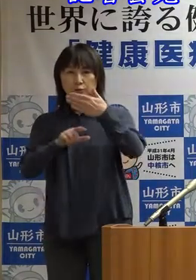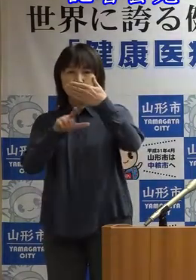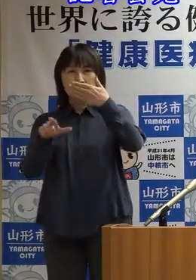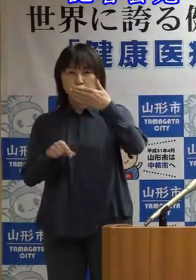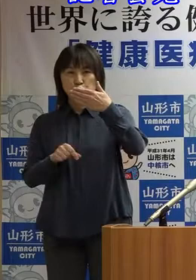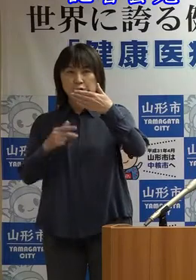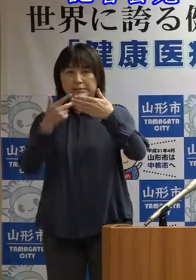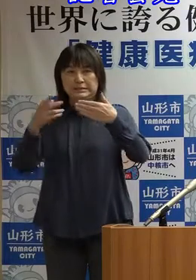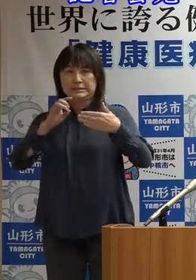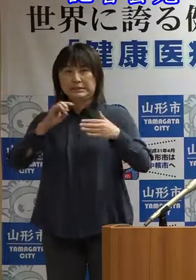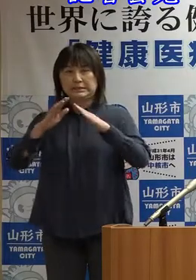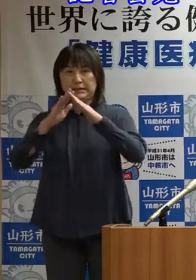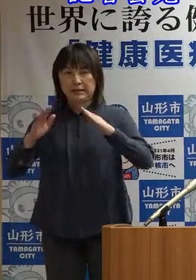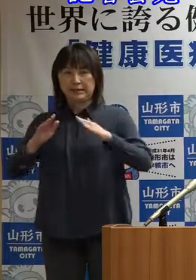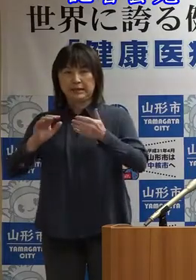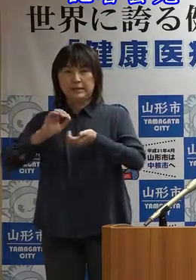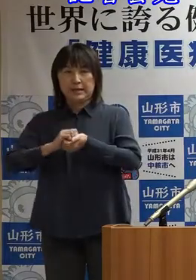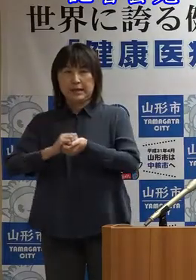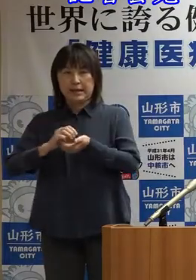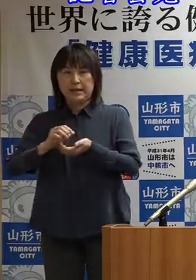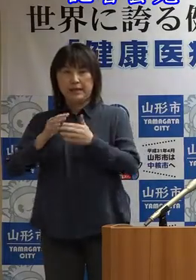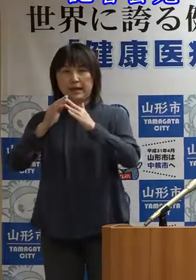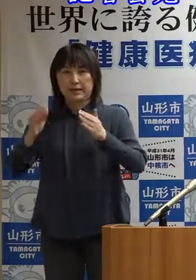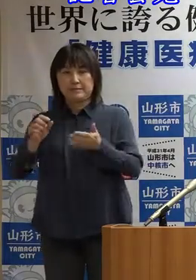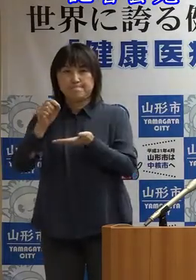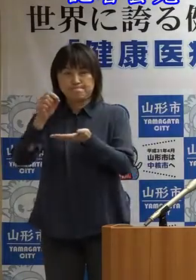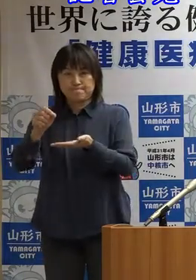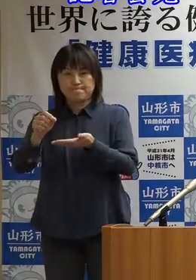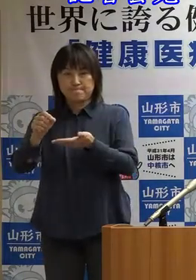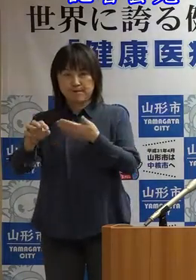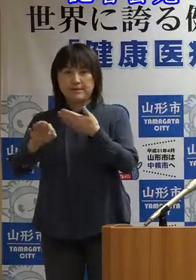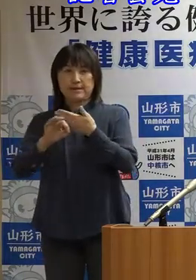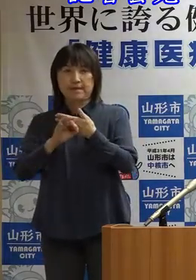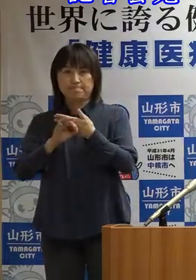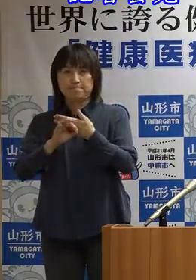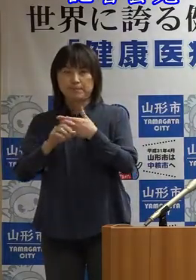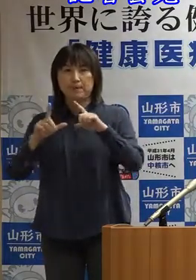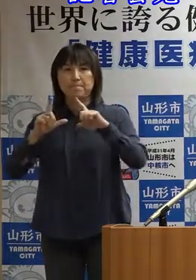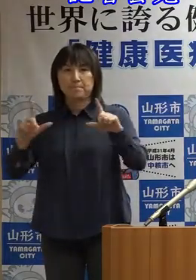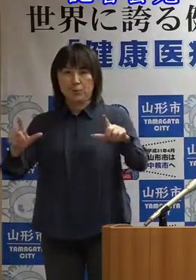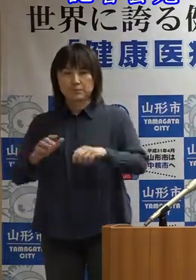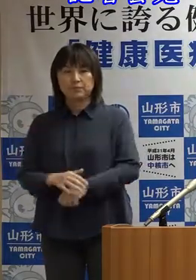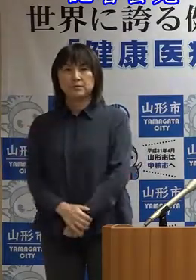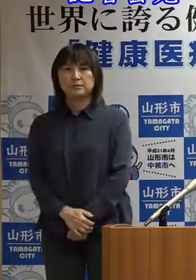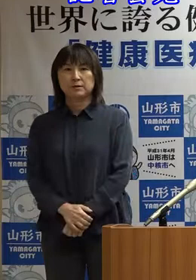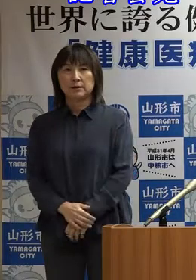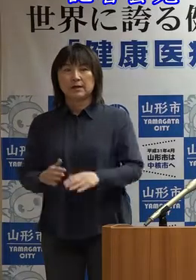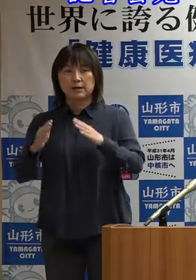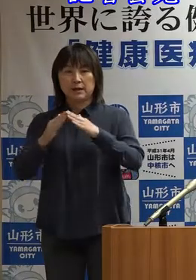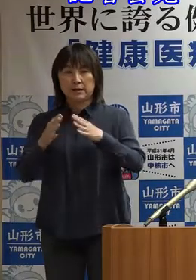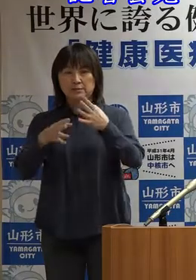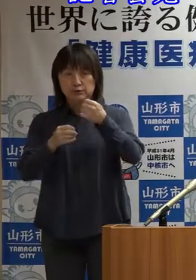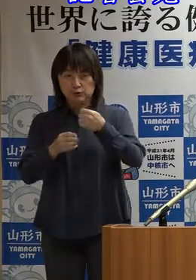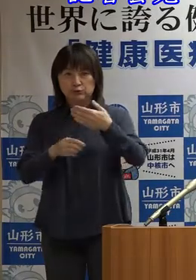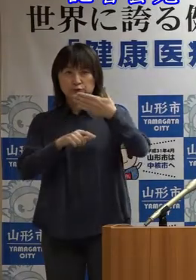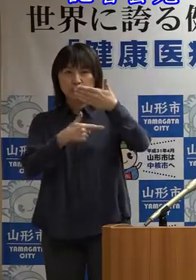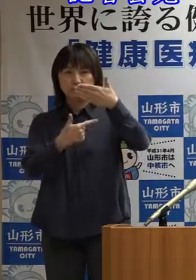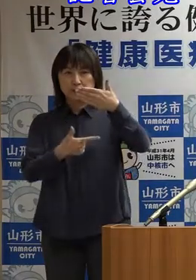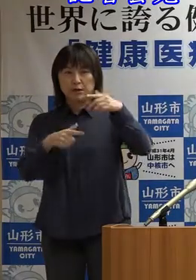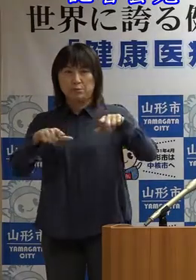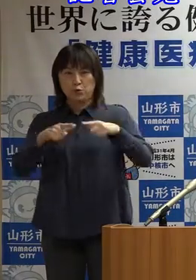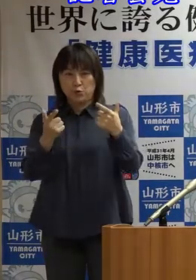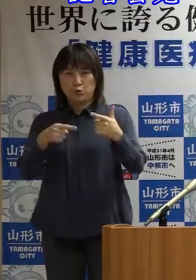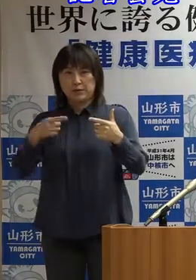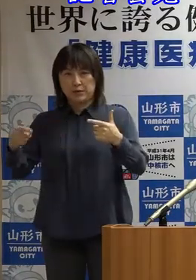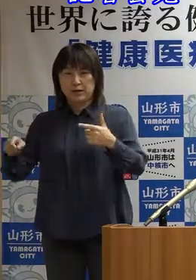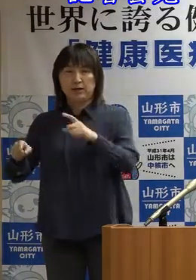月市議会定例会の提出議案の概要について発表をいたします。会期は9月6日木